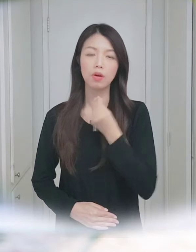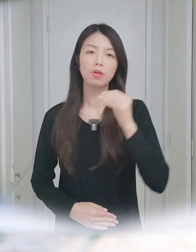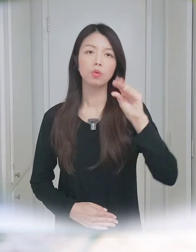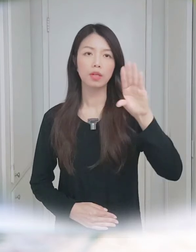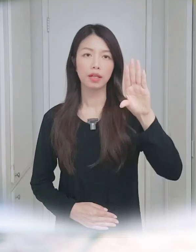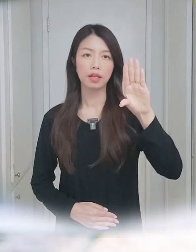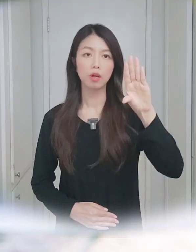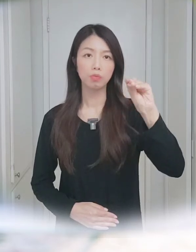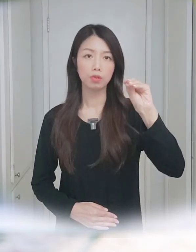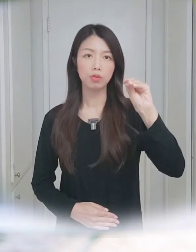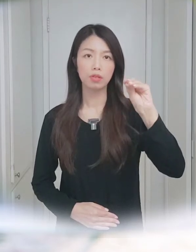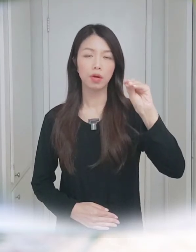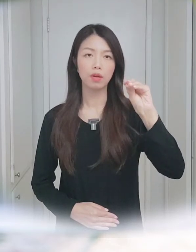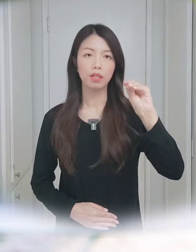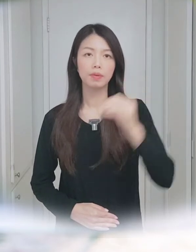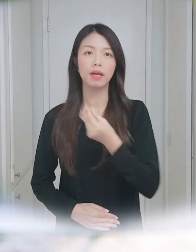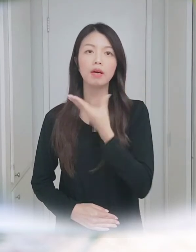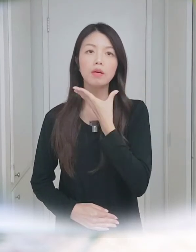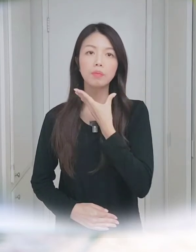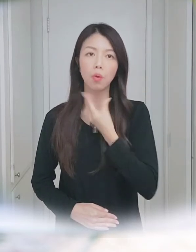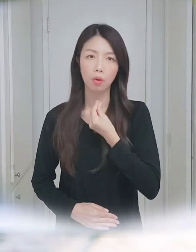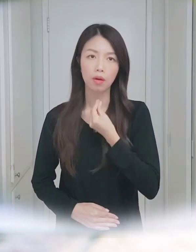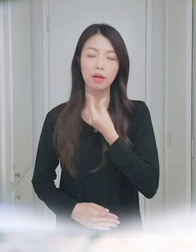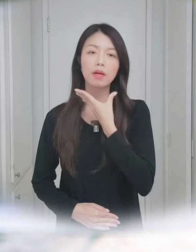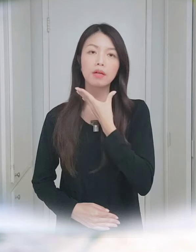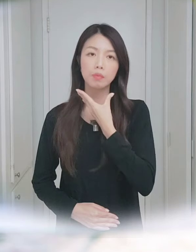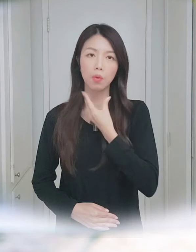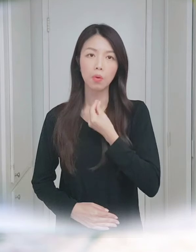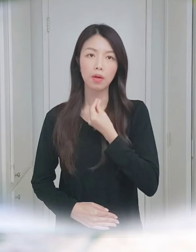거예요. 손을 이 상태에서 붙여주신다고 생각하시면 돼요. 복.